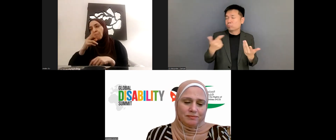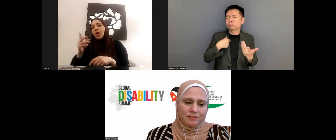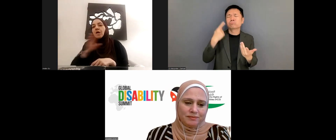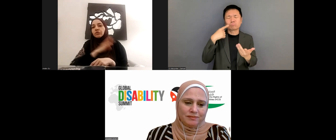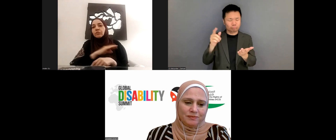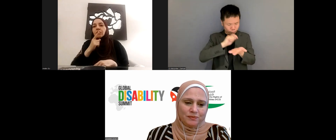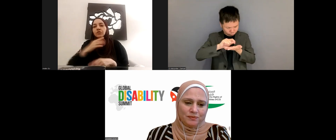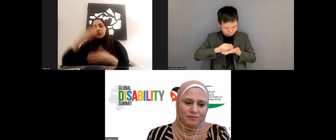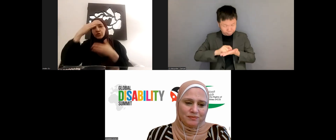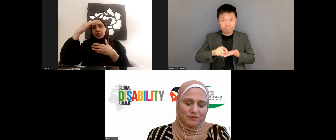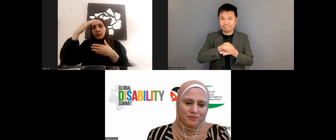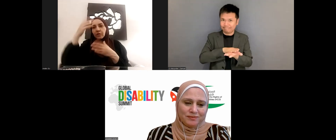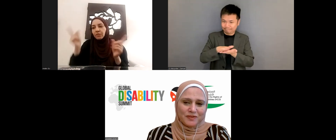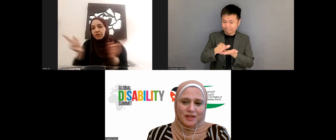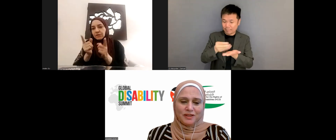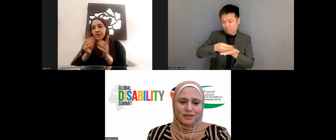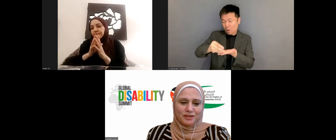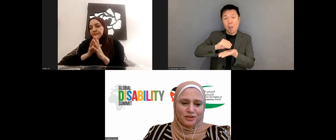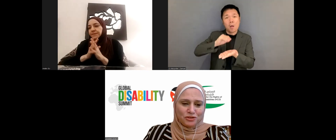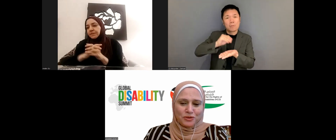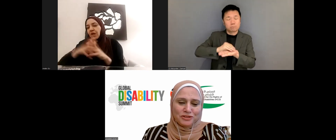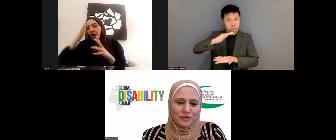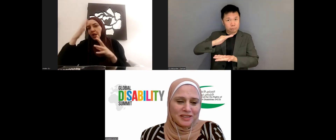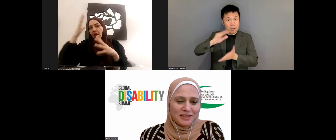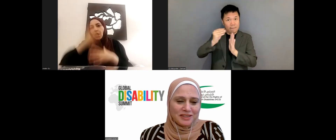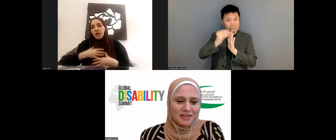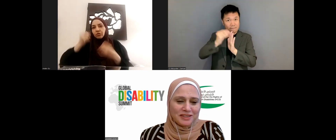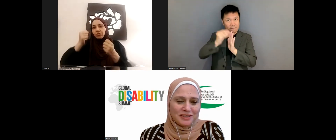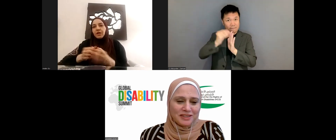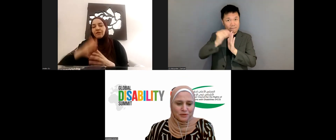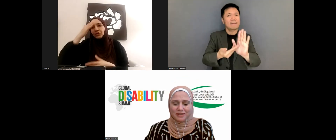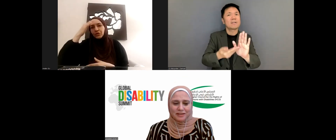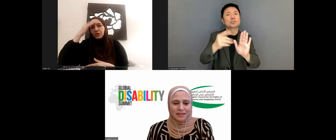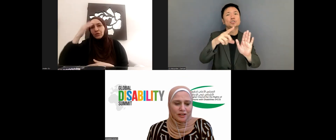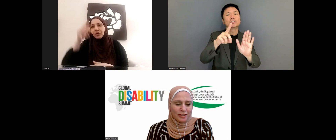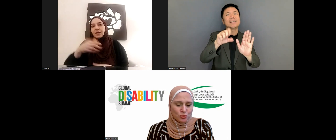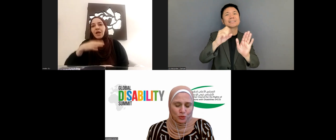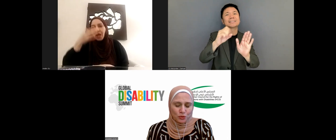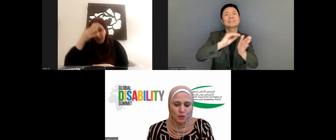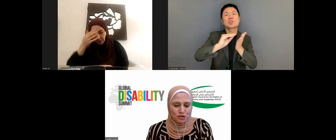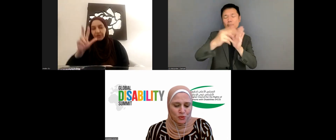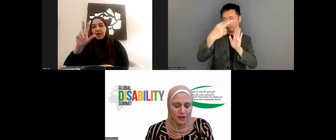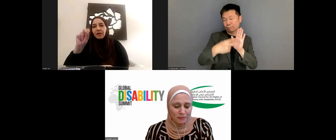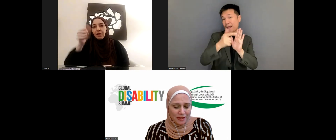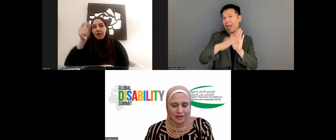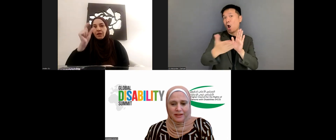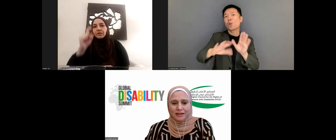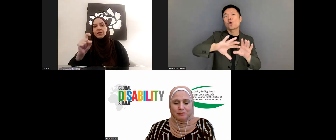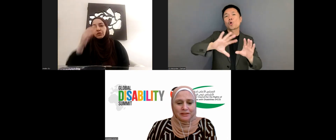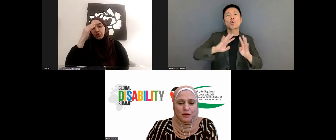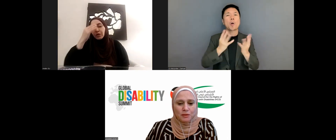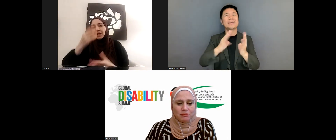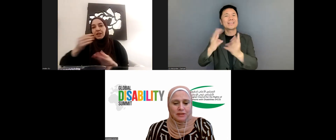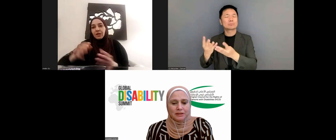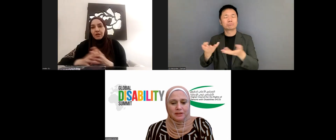شكرا steering لكم. committee هذا of the باختصار GDS لأعيده. and our يعطيكم العافية. colleagues. Thank you very much for giving the floor. Thank you, Mr.